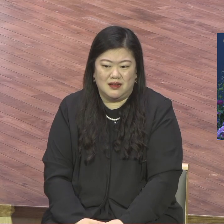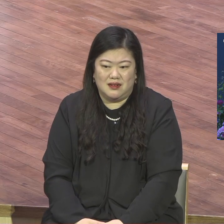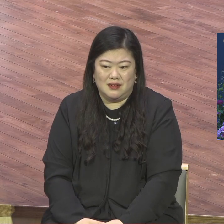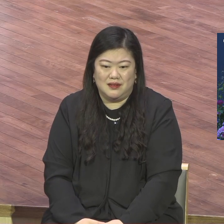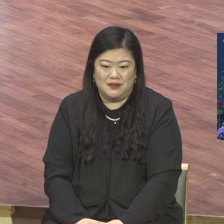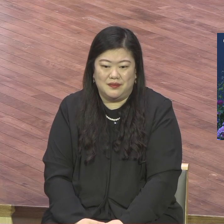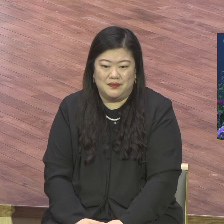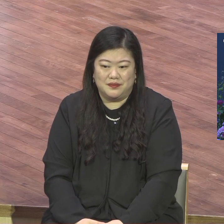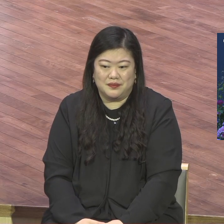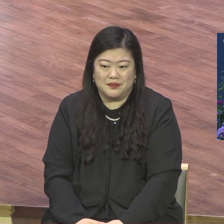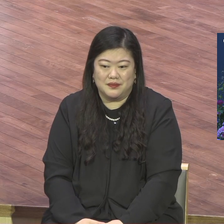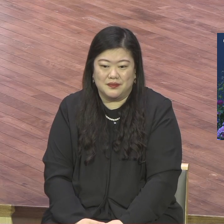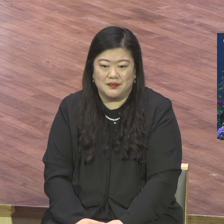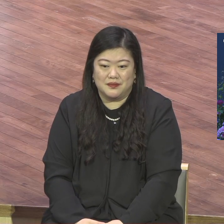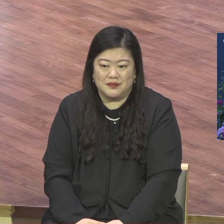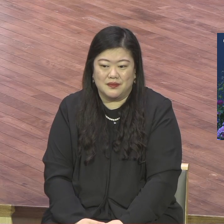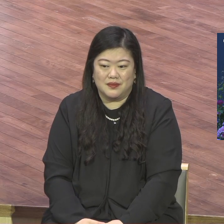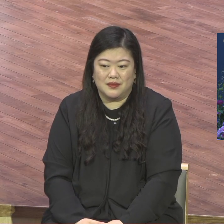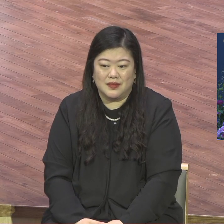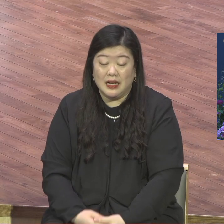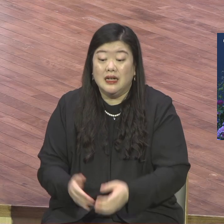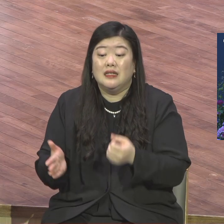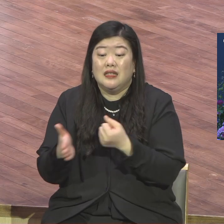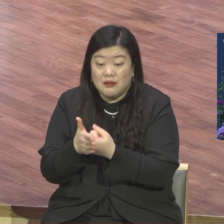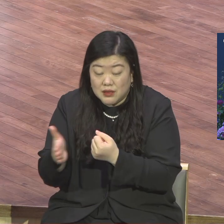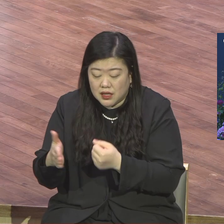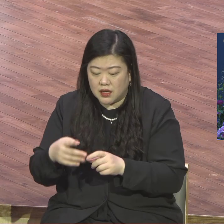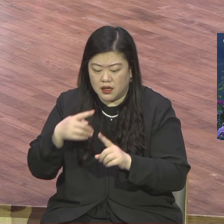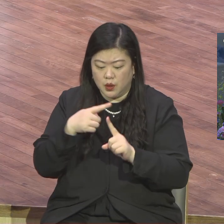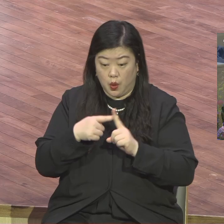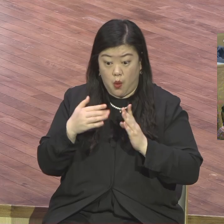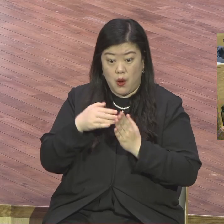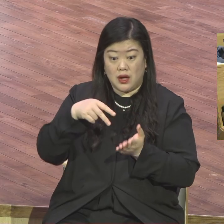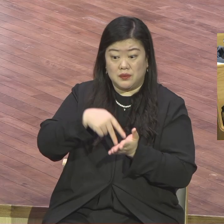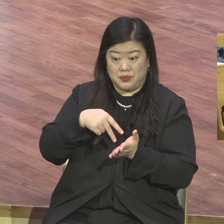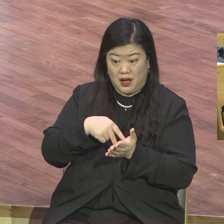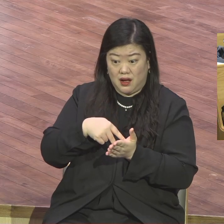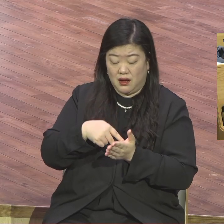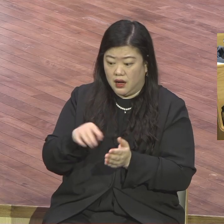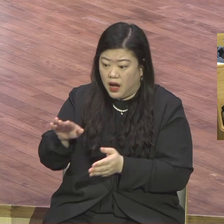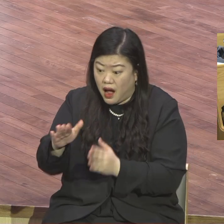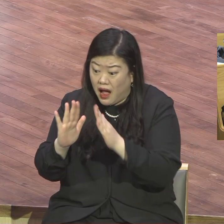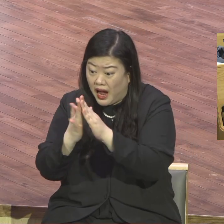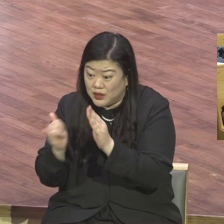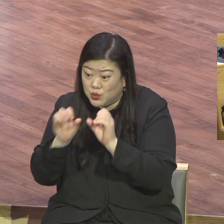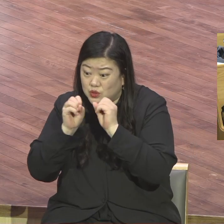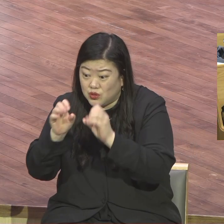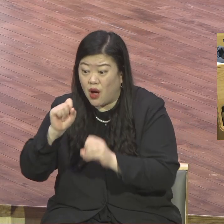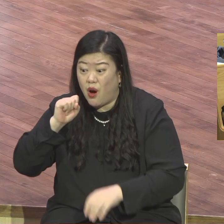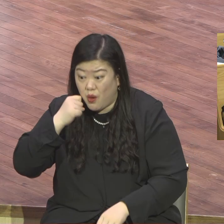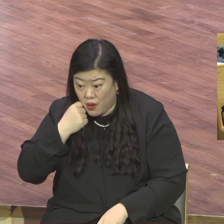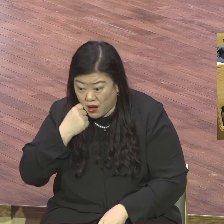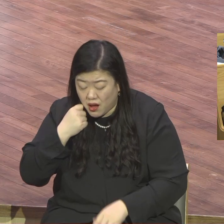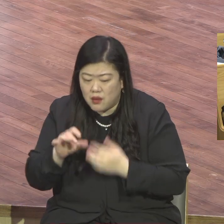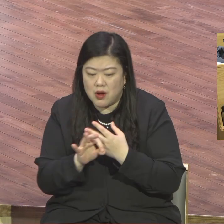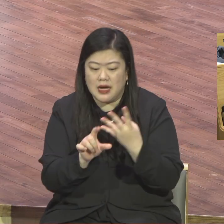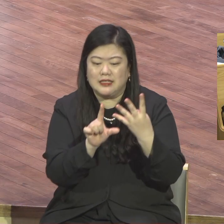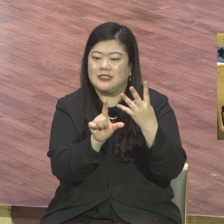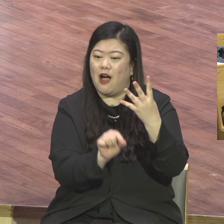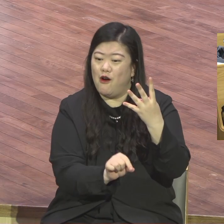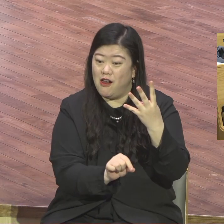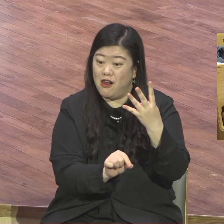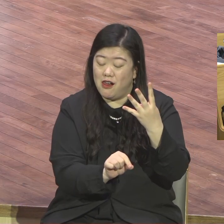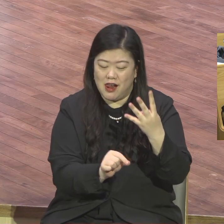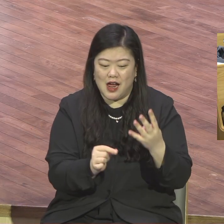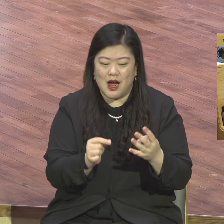연결고리를 만들어 주는 겁니다. 교회가 4월 15일 부활절 뮤지컬을